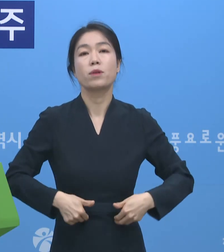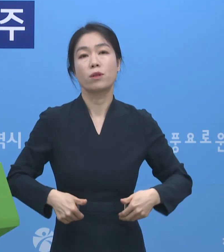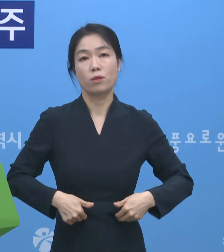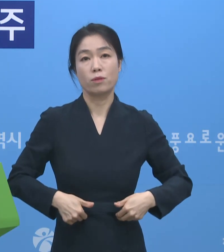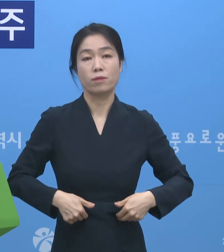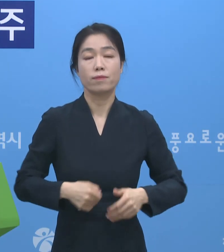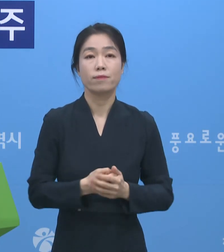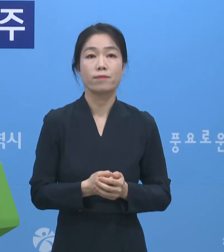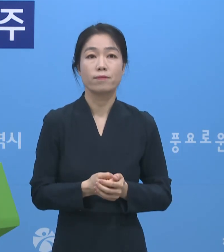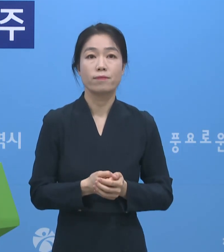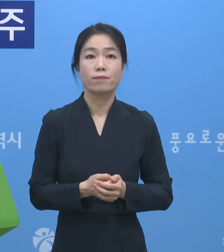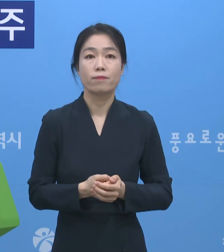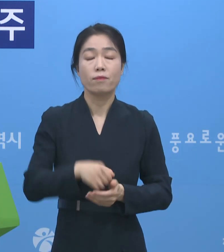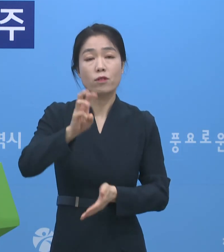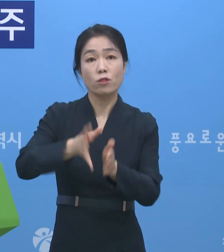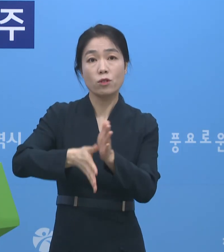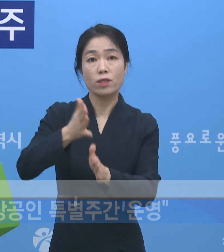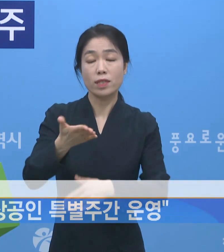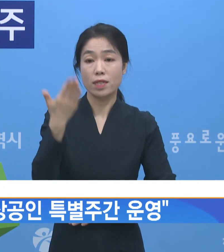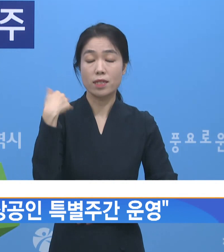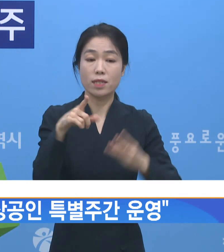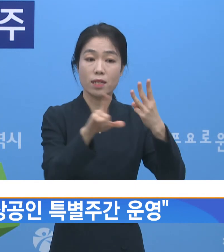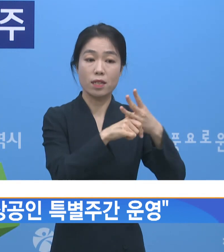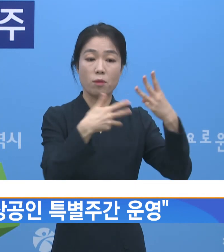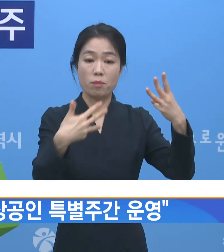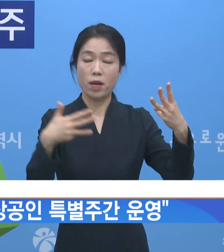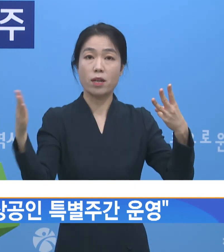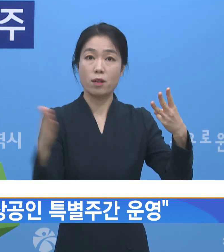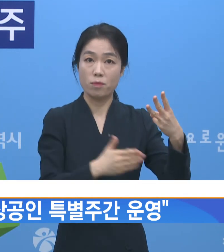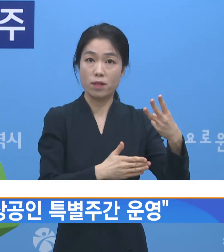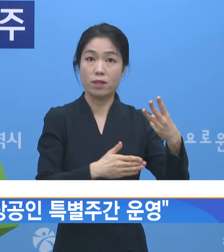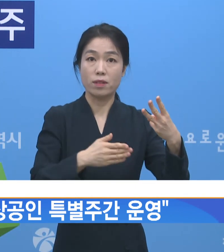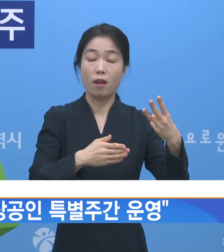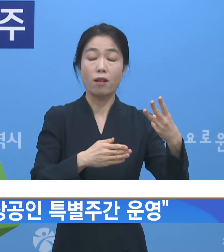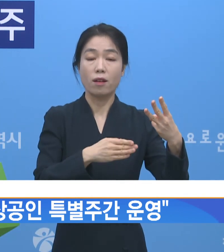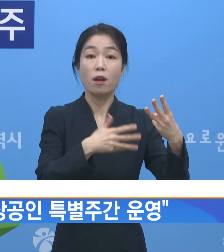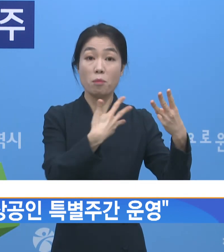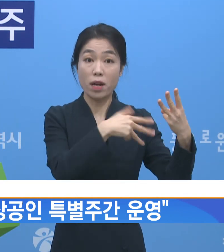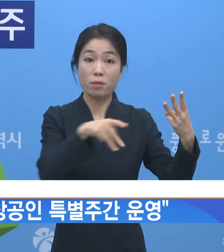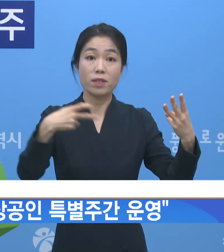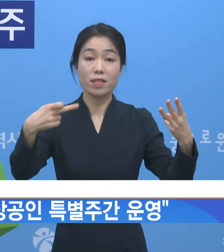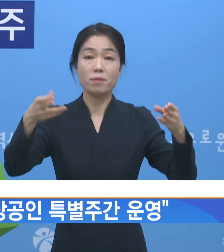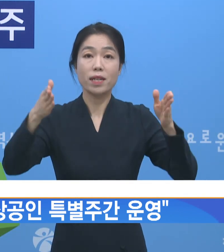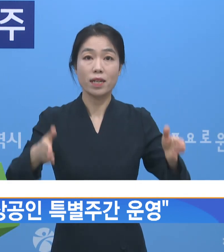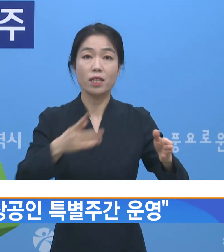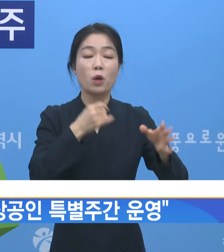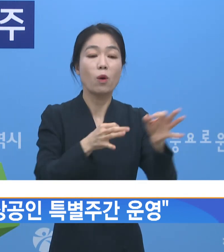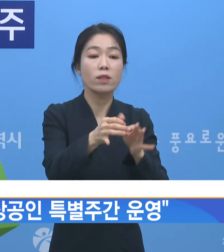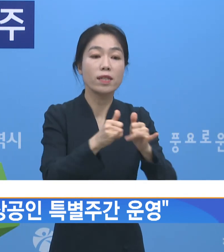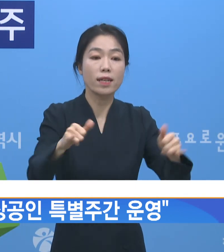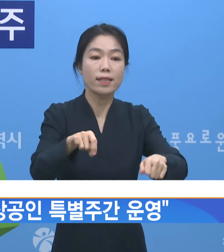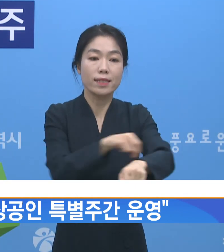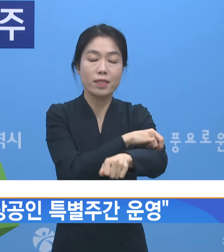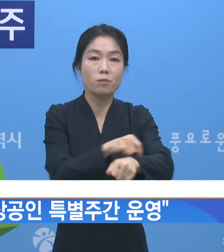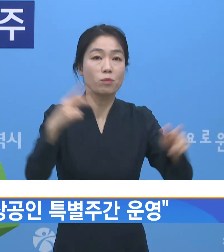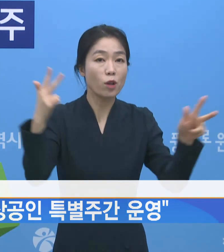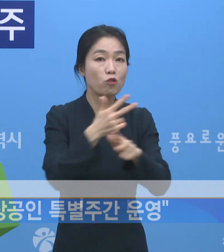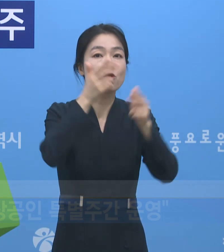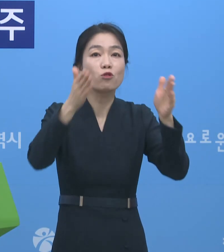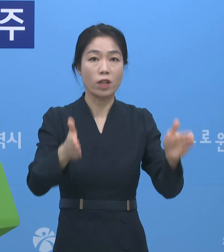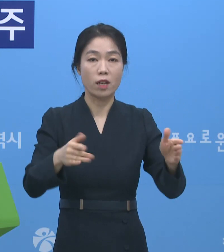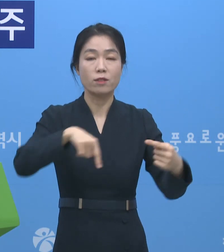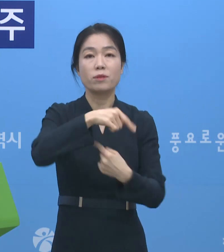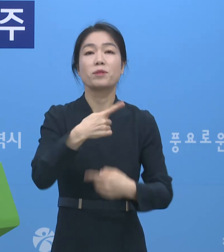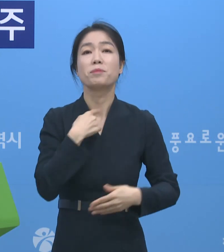합니다. 우리 시는 지난 3월 8일부터 12일까지 소상공인 특별주간을